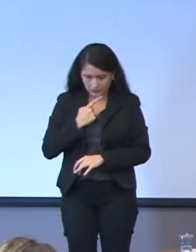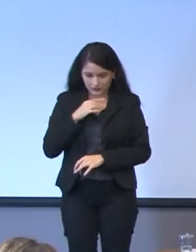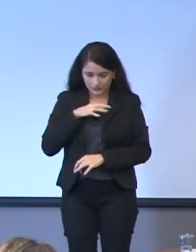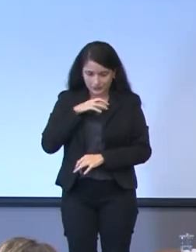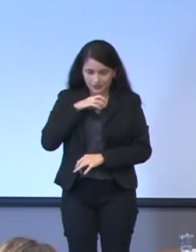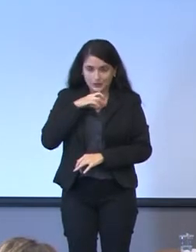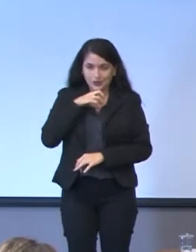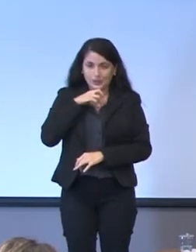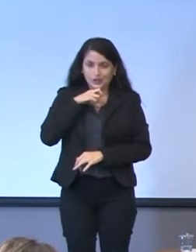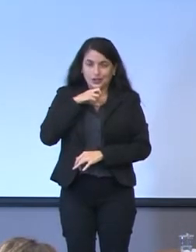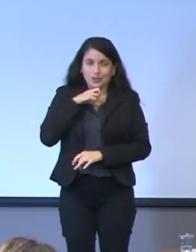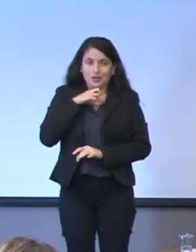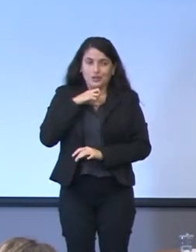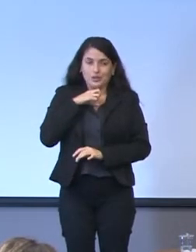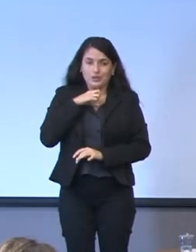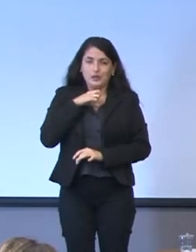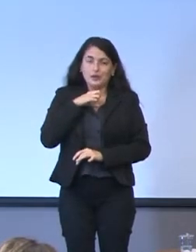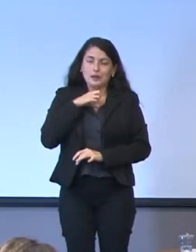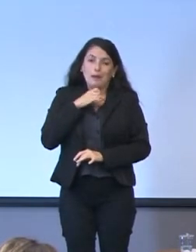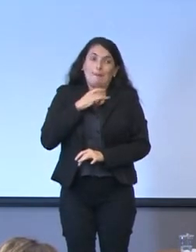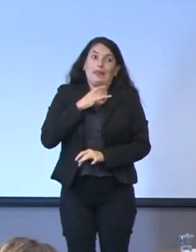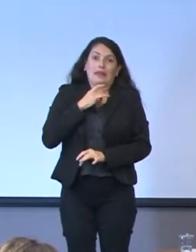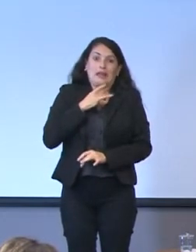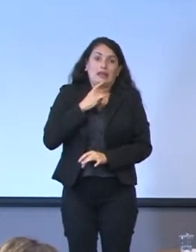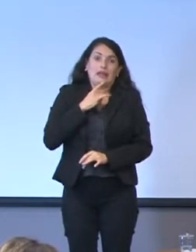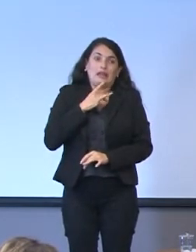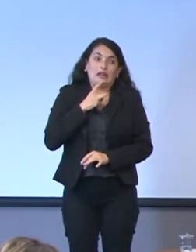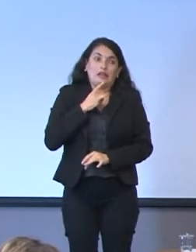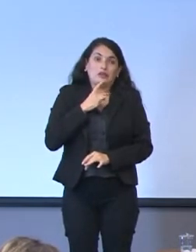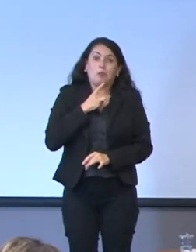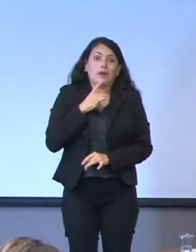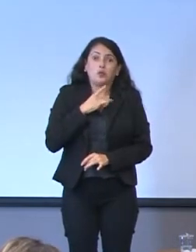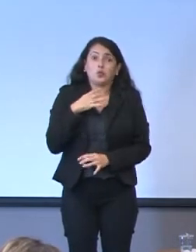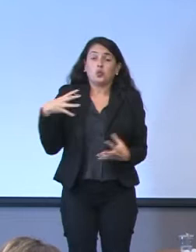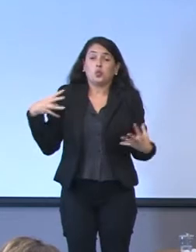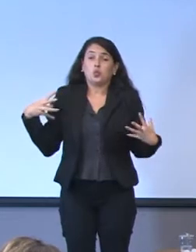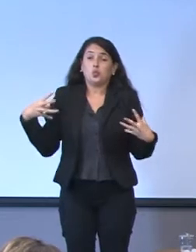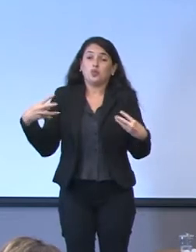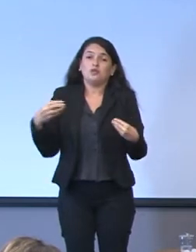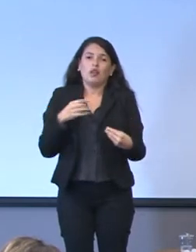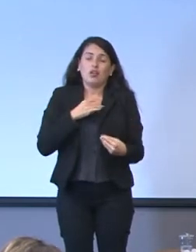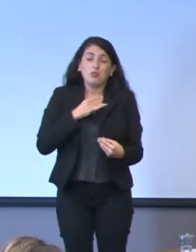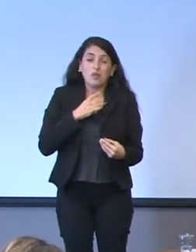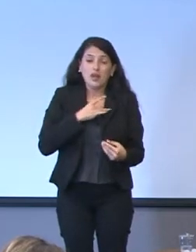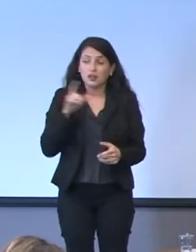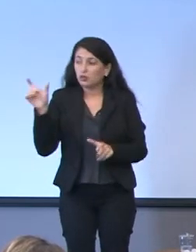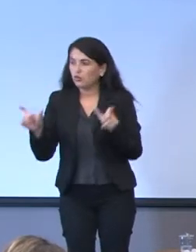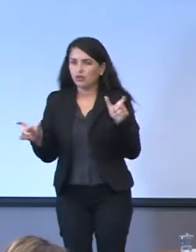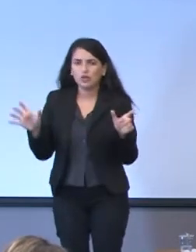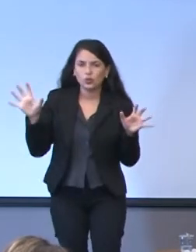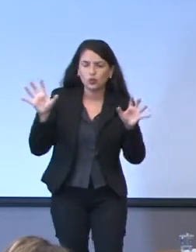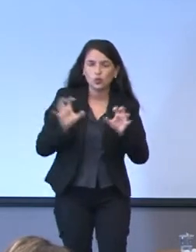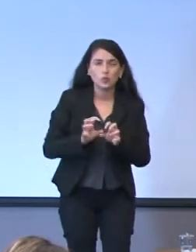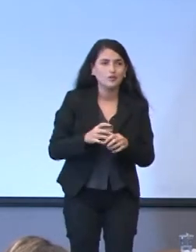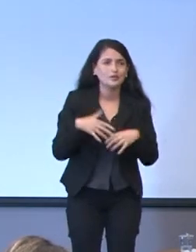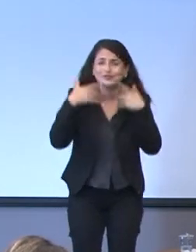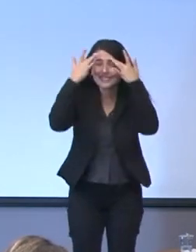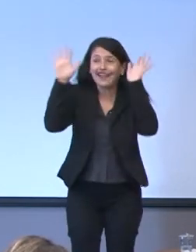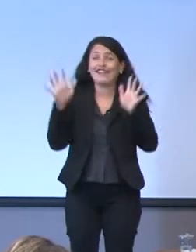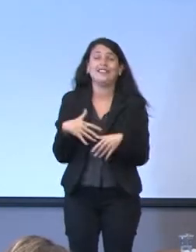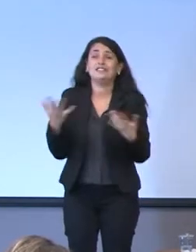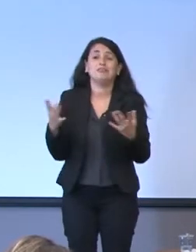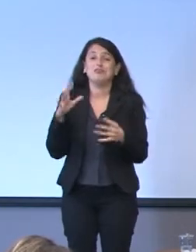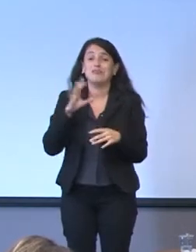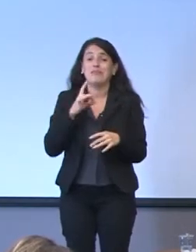respirar fundo. Eu tinha medo, assim, medo de tudo. Não é medo de ninguém, medo do escuro, medo sei lá do quê,